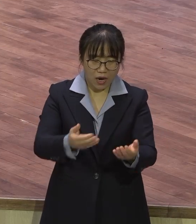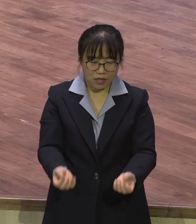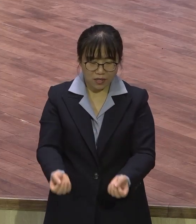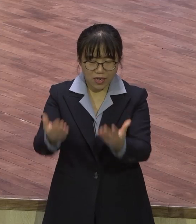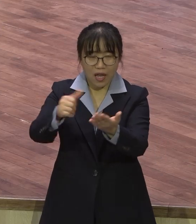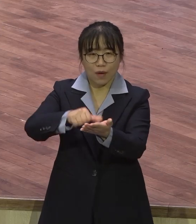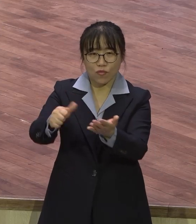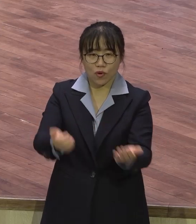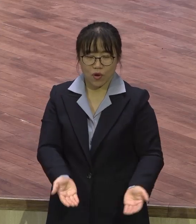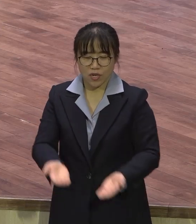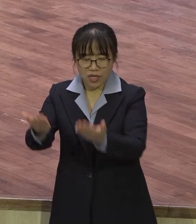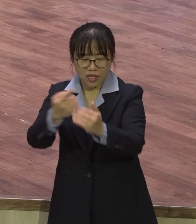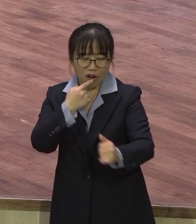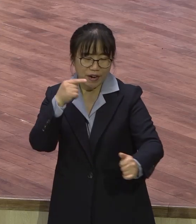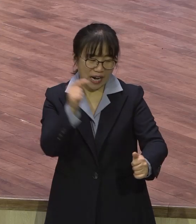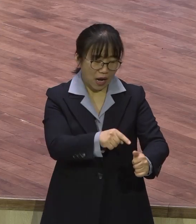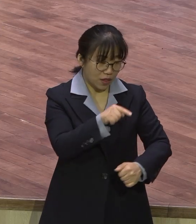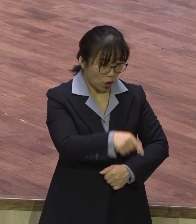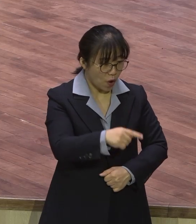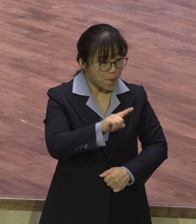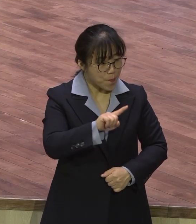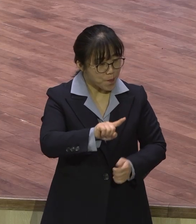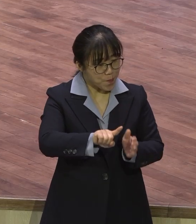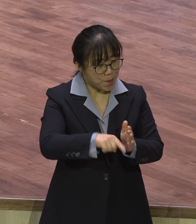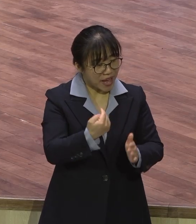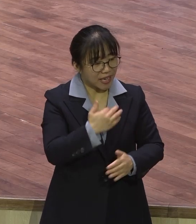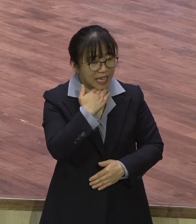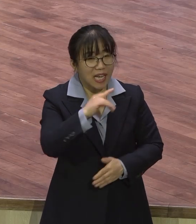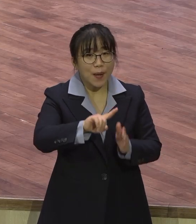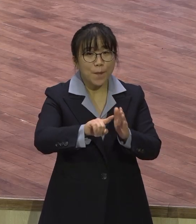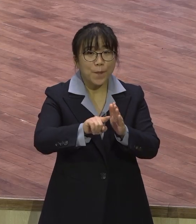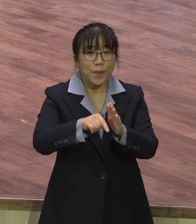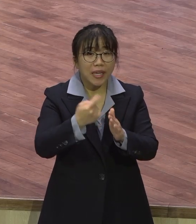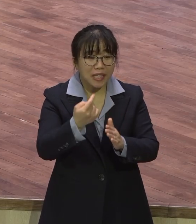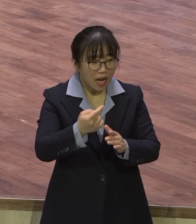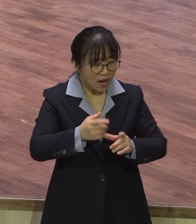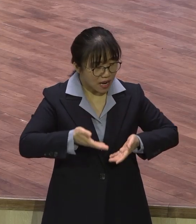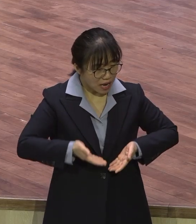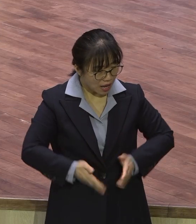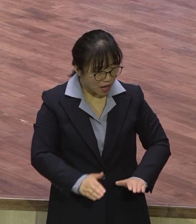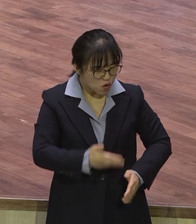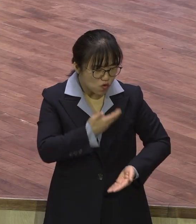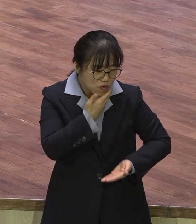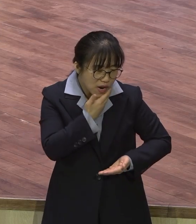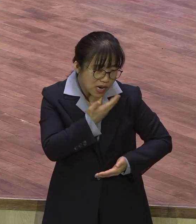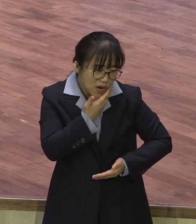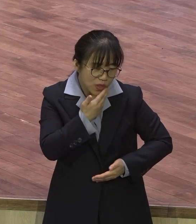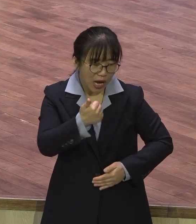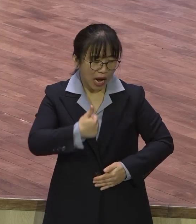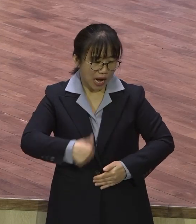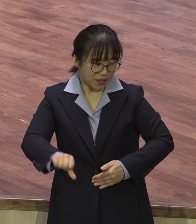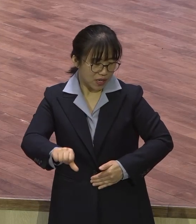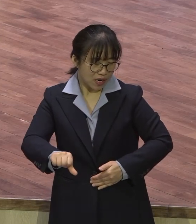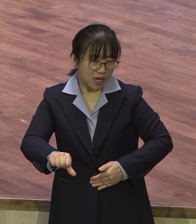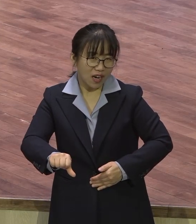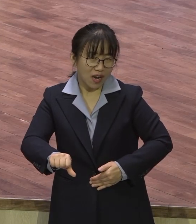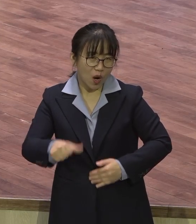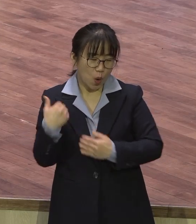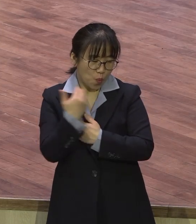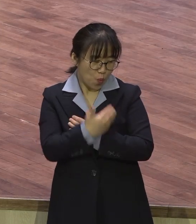아들을 백살을 난 독자 아들을 전야말로 그 아들이 아들을 바쳐라 각을 떠서 번제로